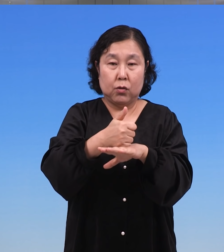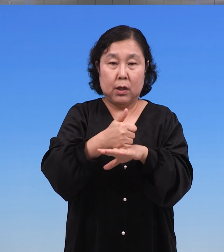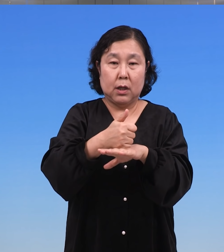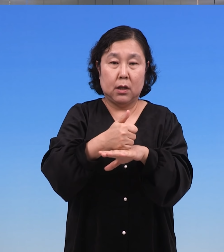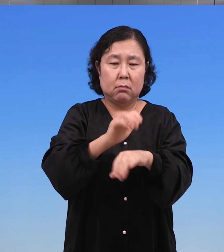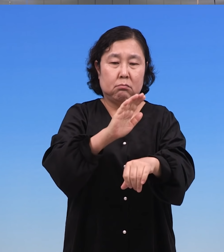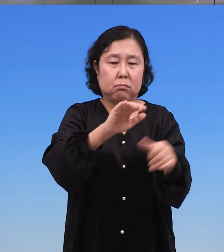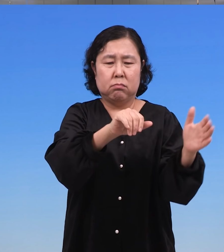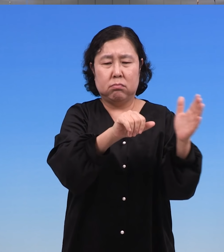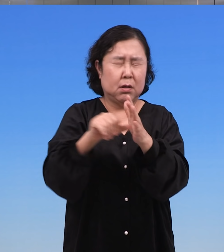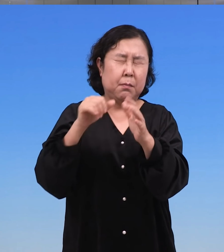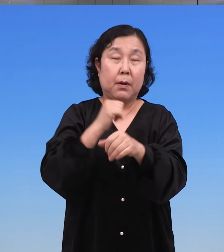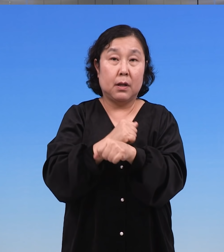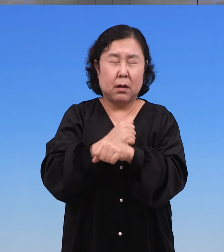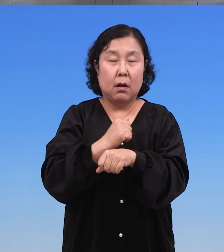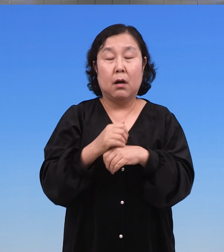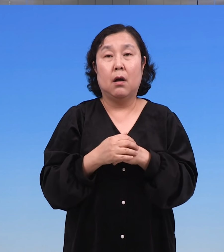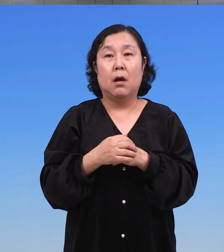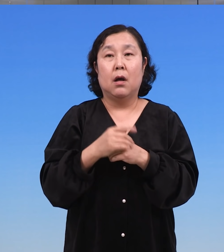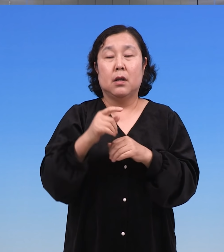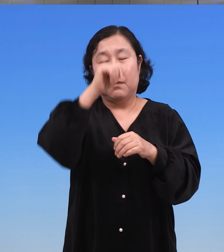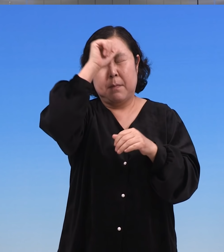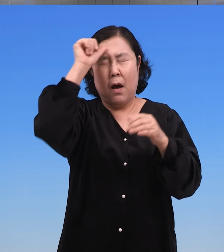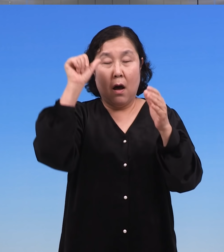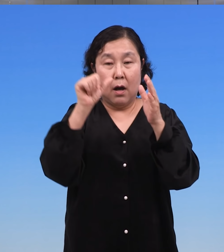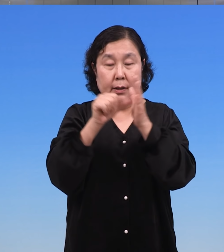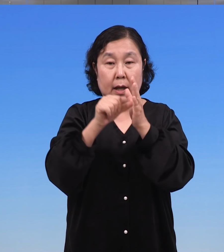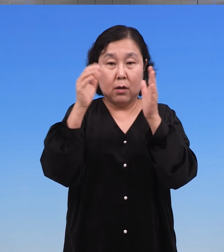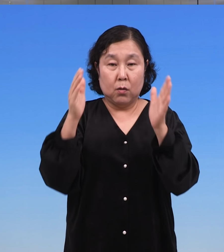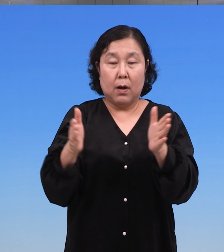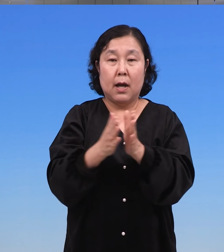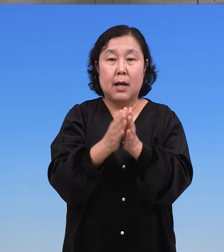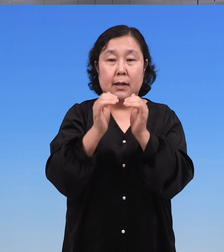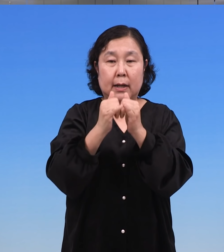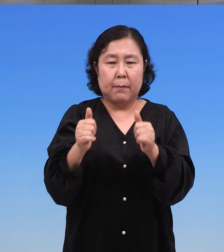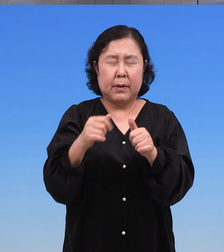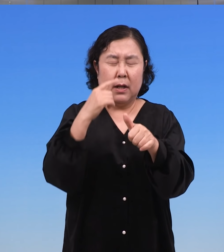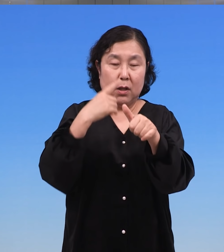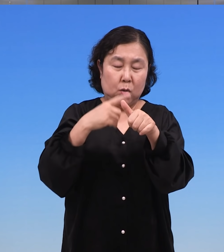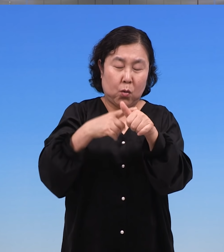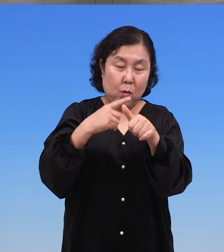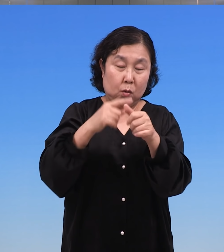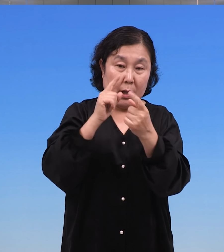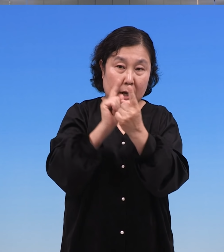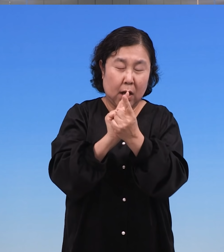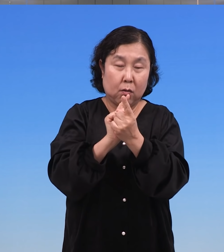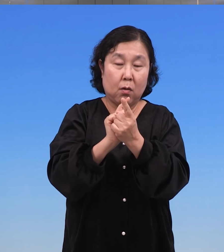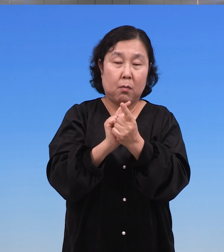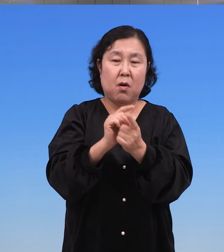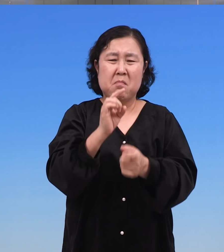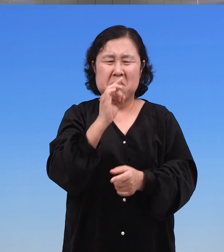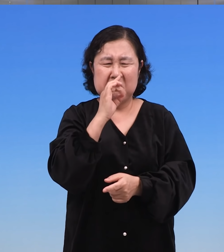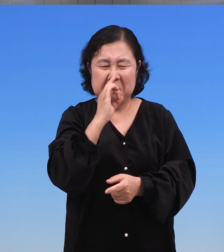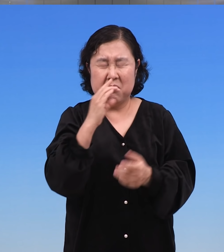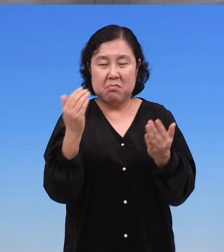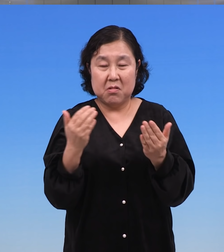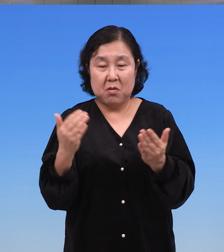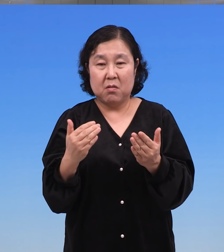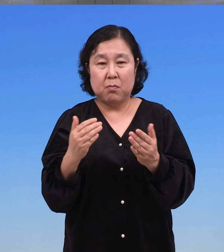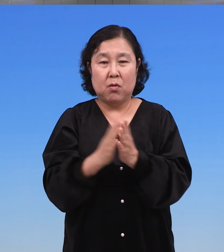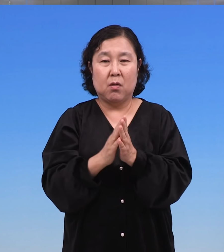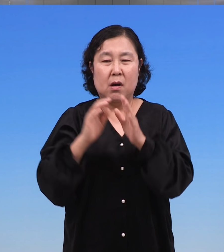안 돼가지고, 그래서 네가 이제 네 평생에 사람들에게 비난을 당하고 어차피 되지도